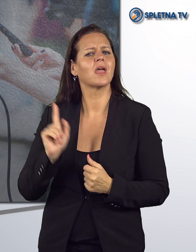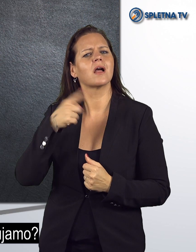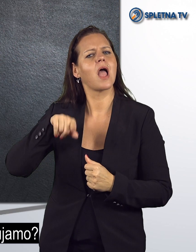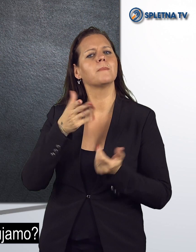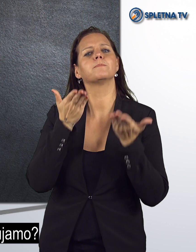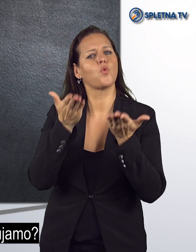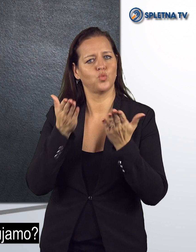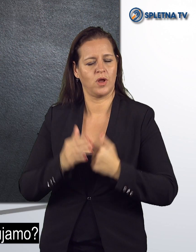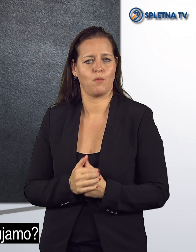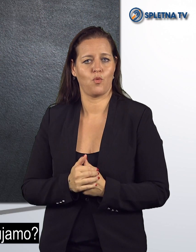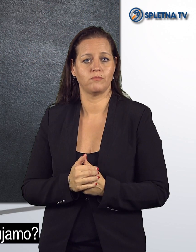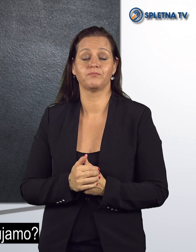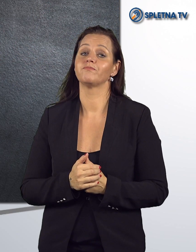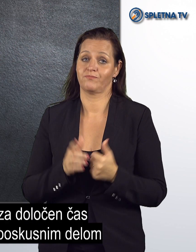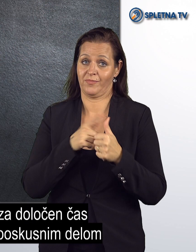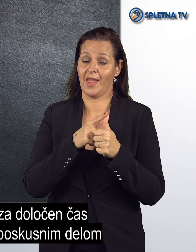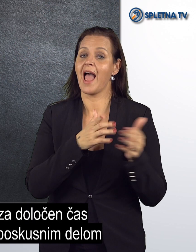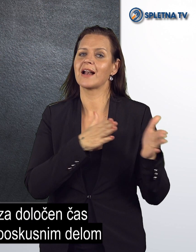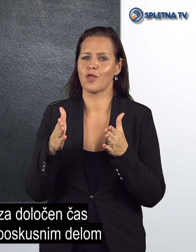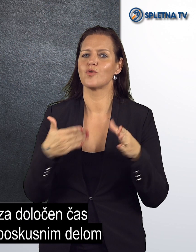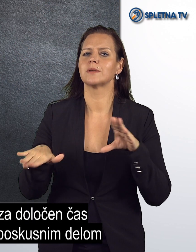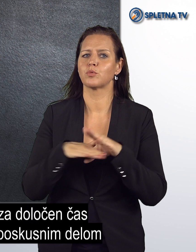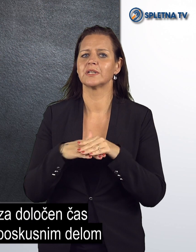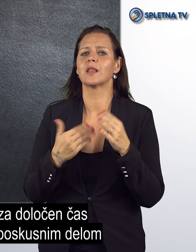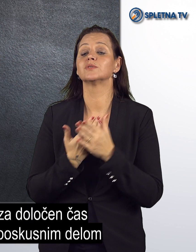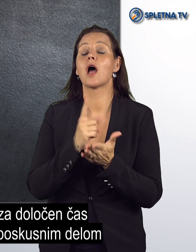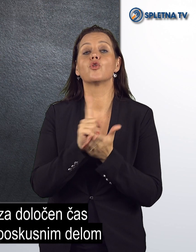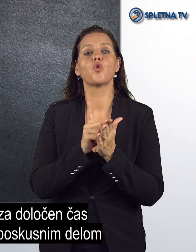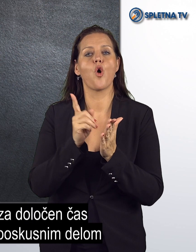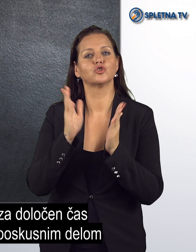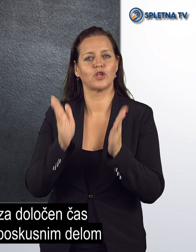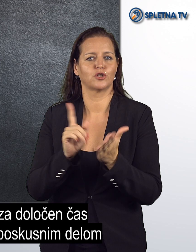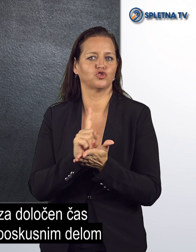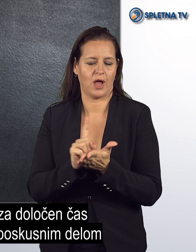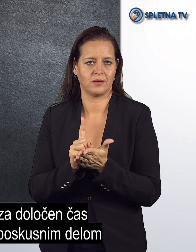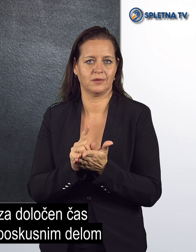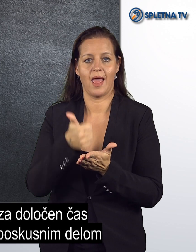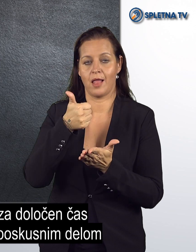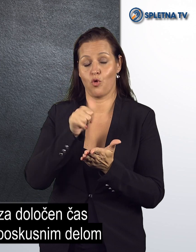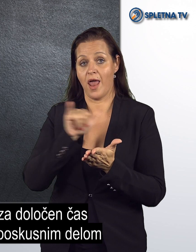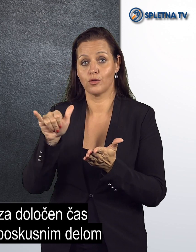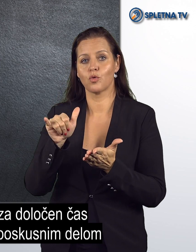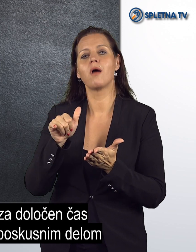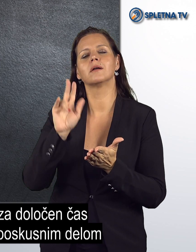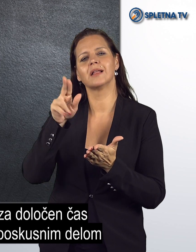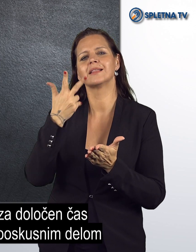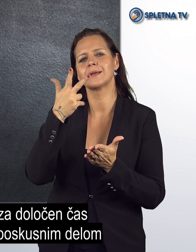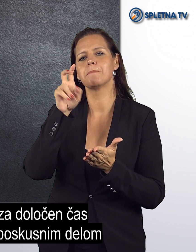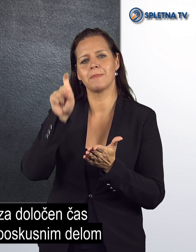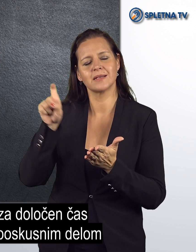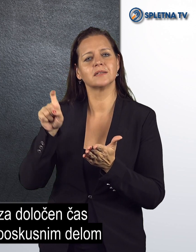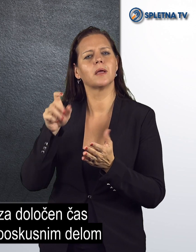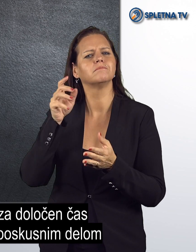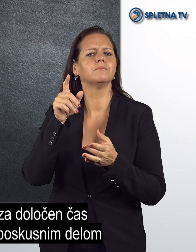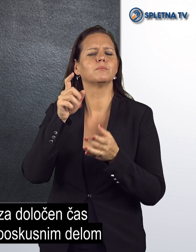In kaj ponujamo? Redno zaposlitev za določen čas enega leta s 3-mesečnim poskusnim delom